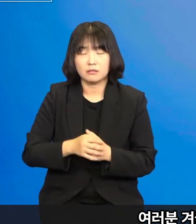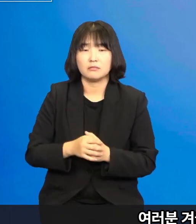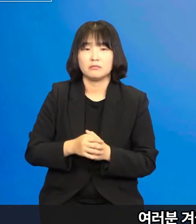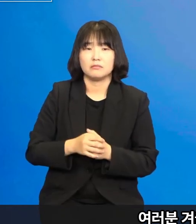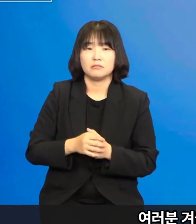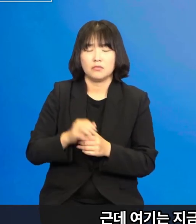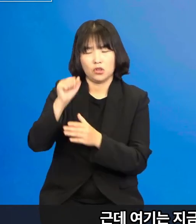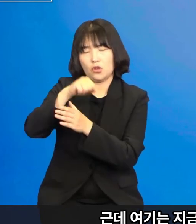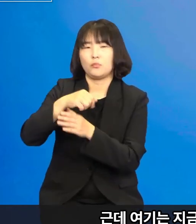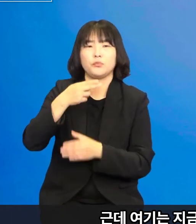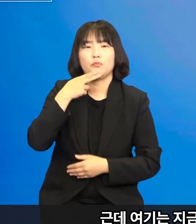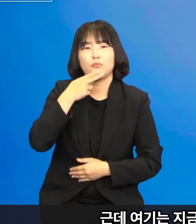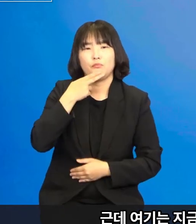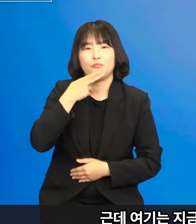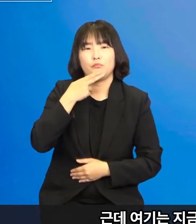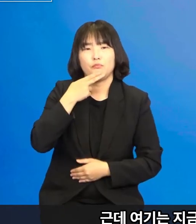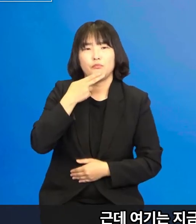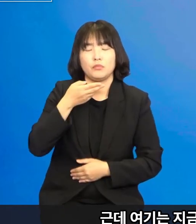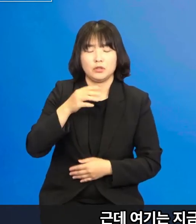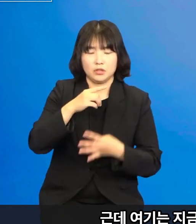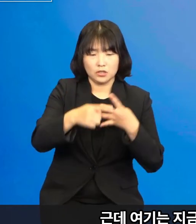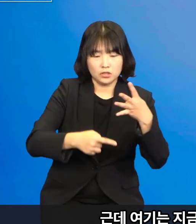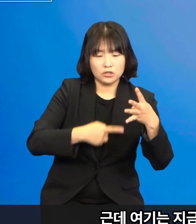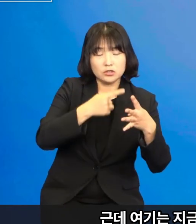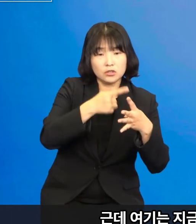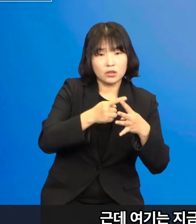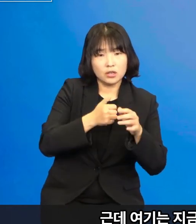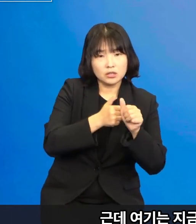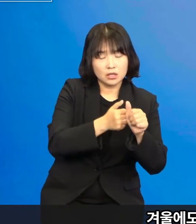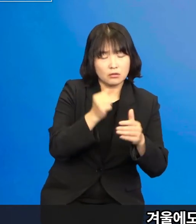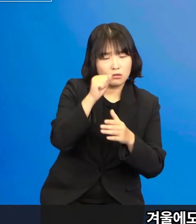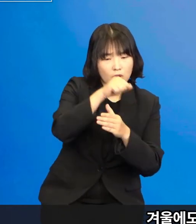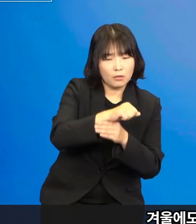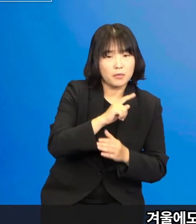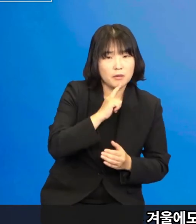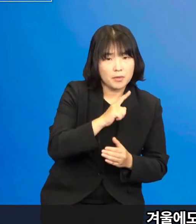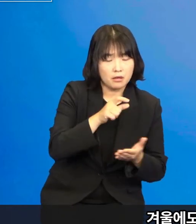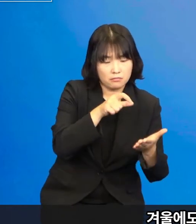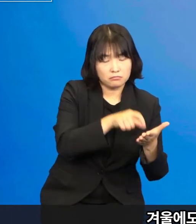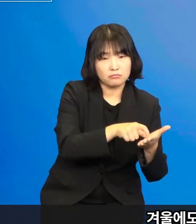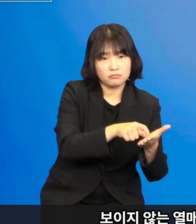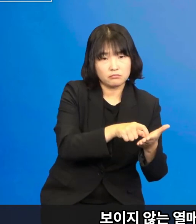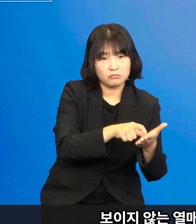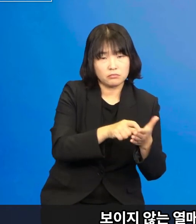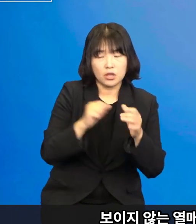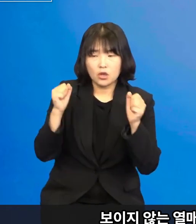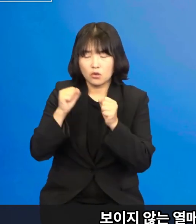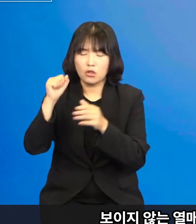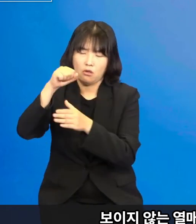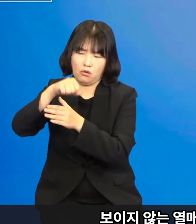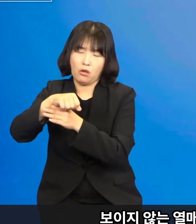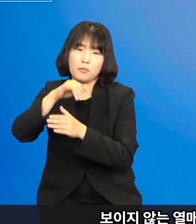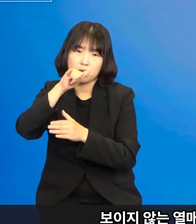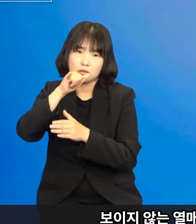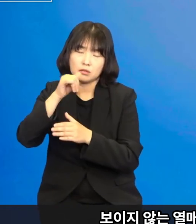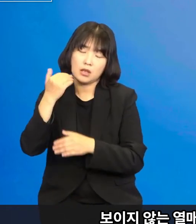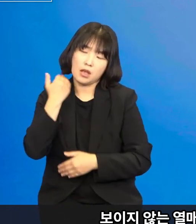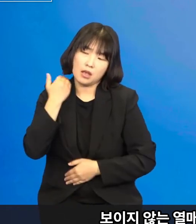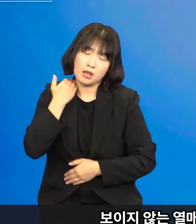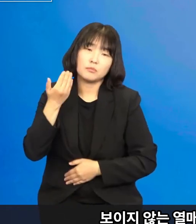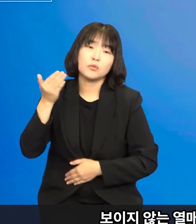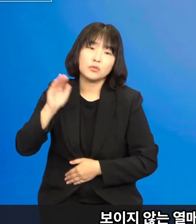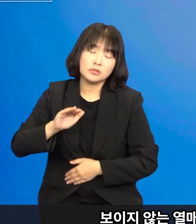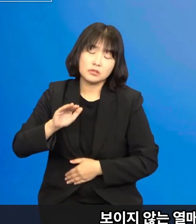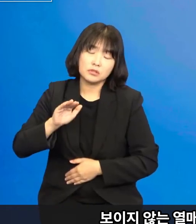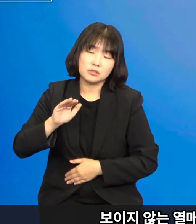없죠. 근데 여기는 지금 철 따라 열매를 맺는데요, 겨울에도 열매를 맺습니다. 보이지 않는 열매, 인내의